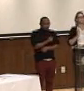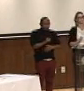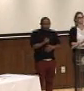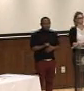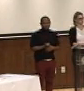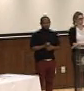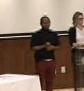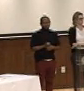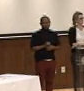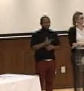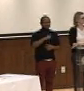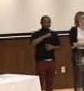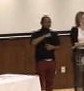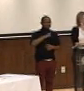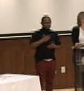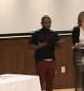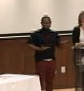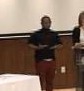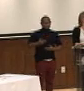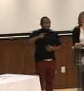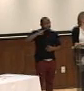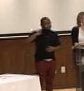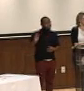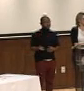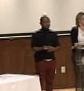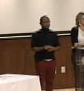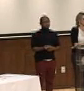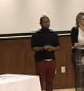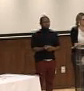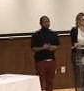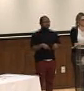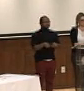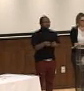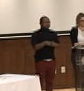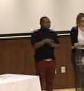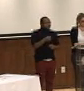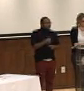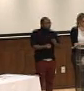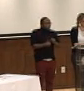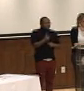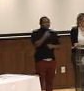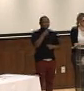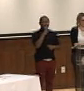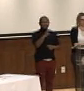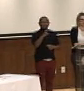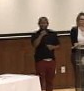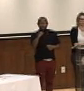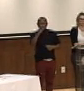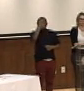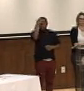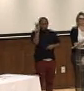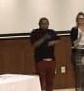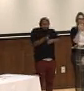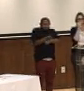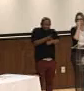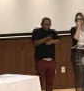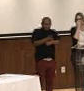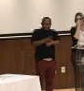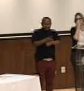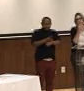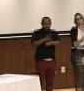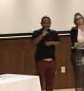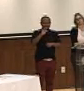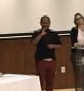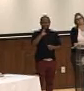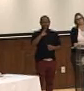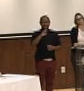cerca de 1.000 servidores públicos e quase 500 terceirizados. São muitas